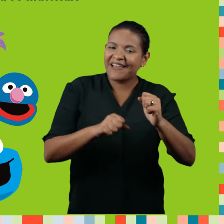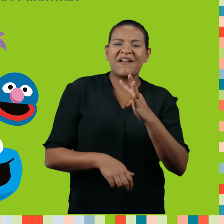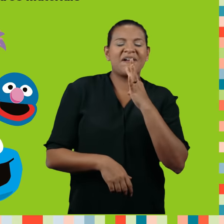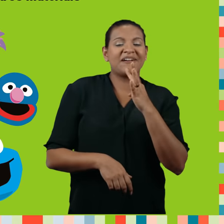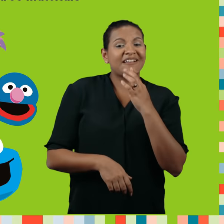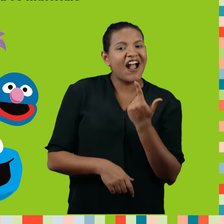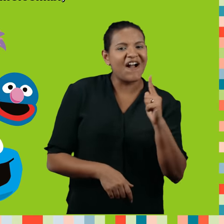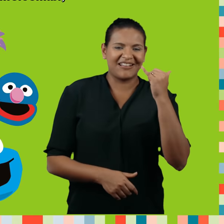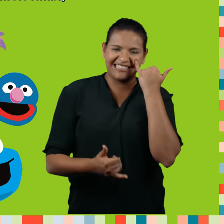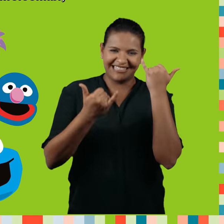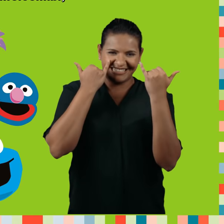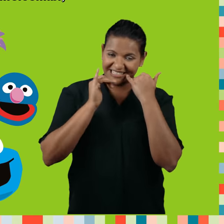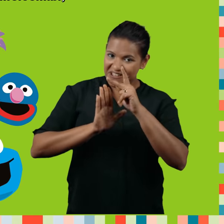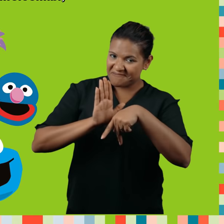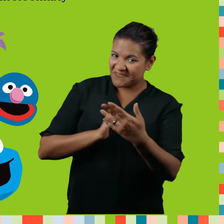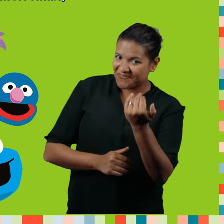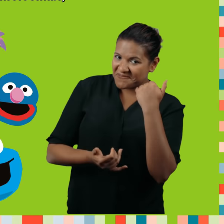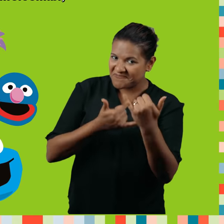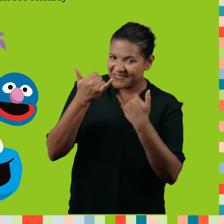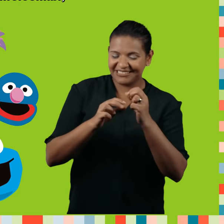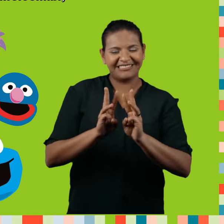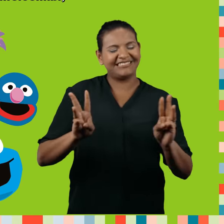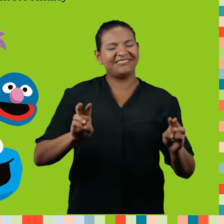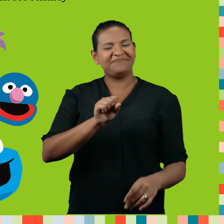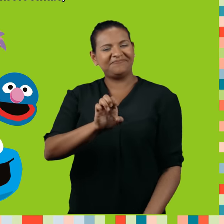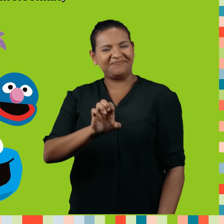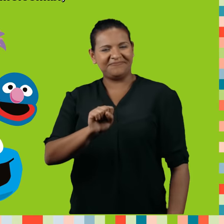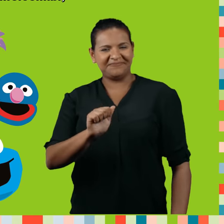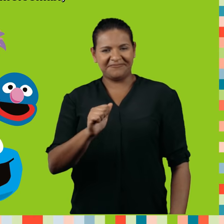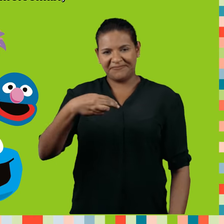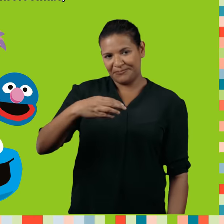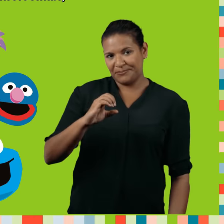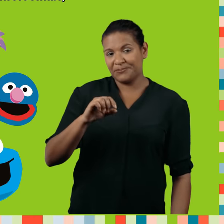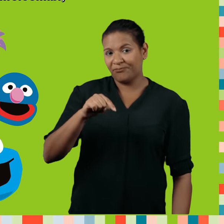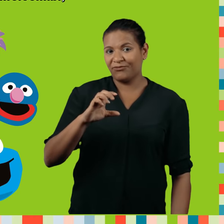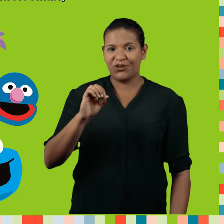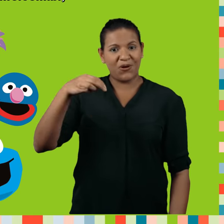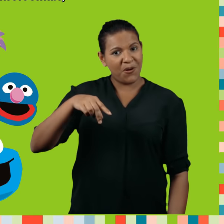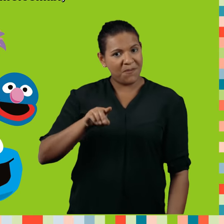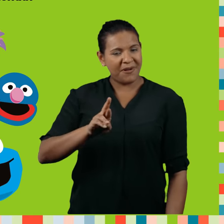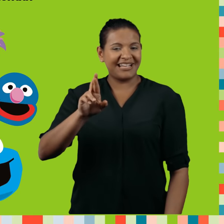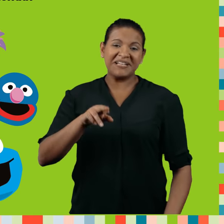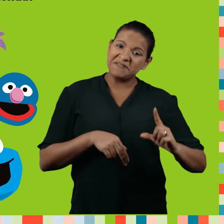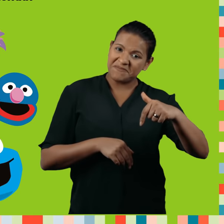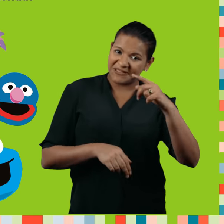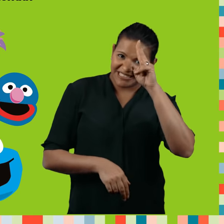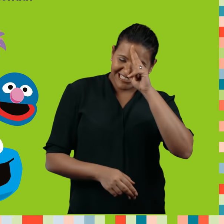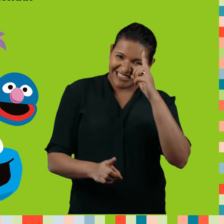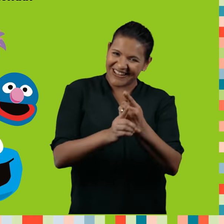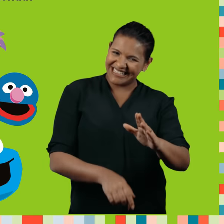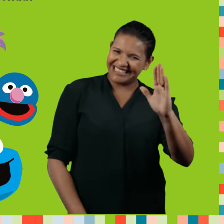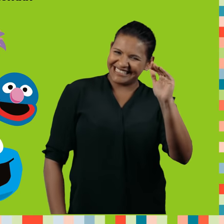conhecer outros materiais do projeto Vamos Brincar acessando sesamo.com.br. Até a próxima